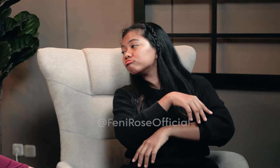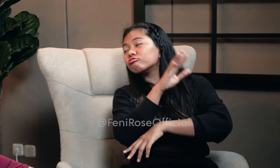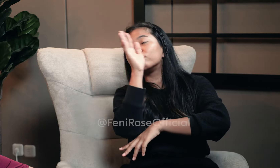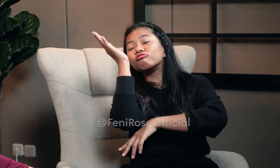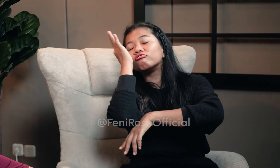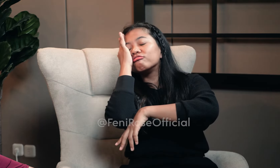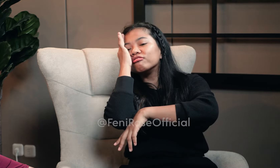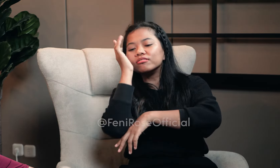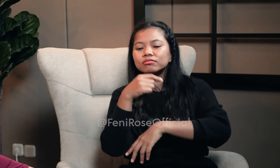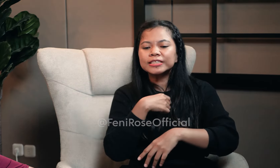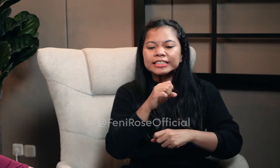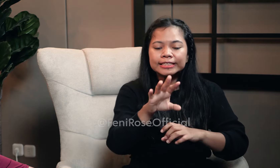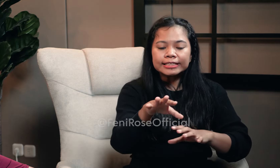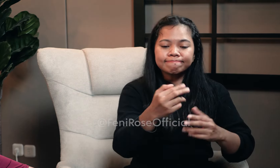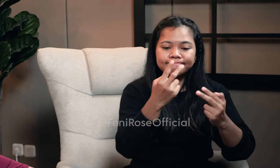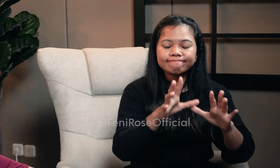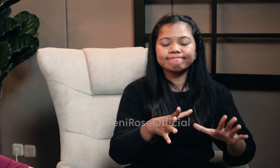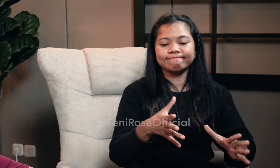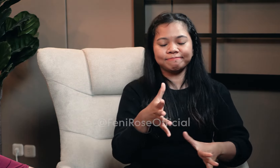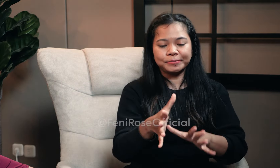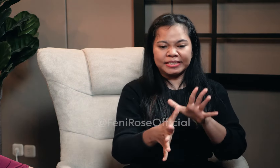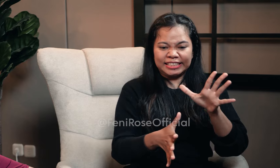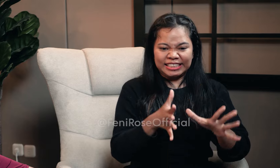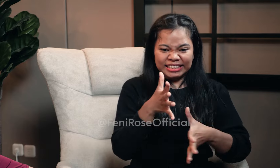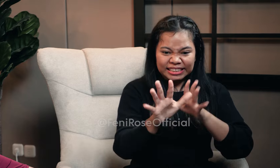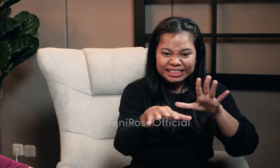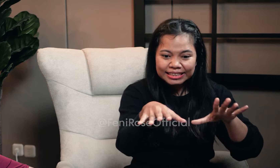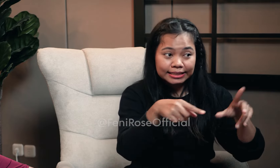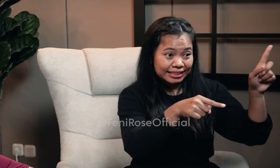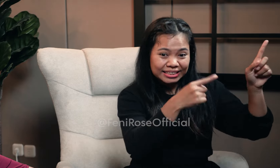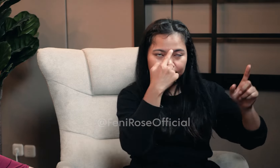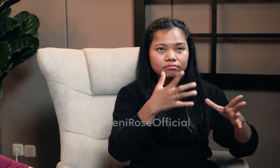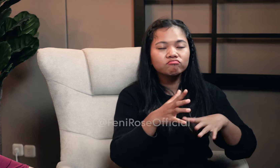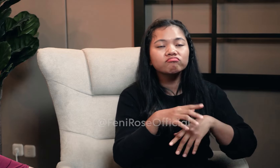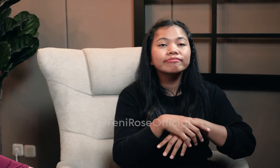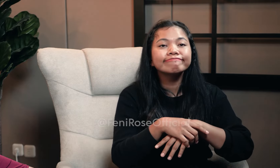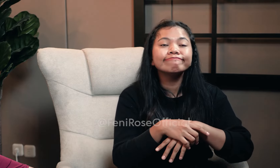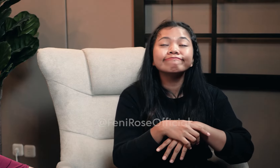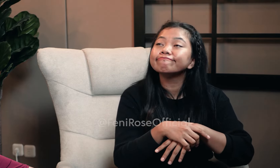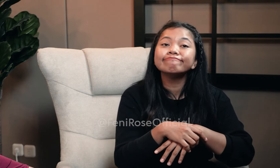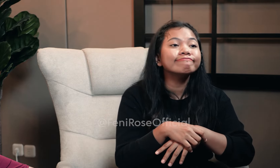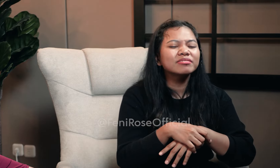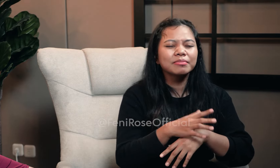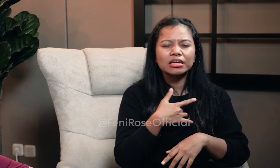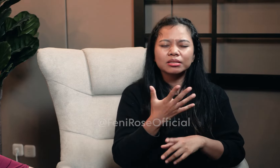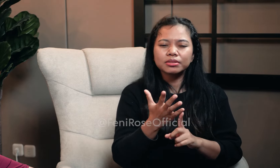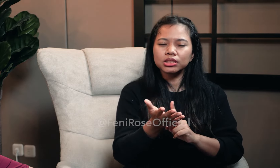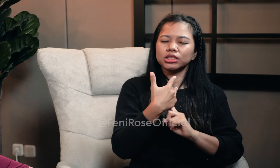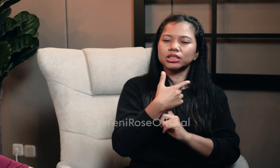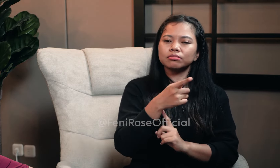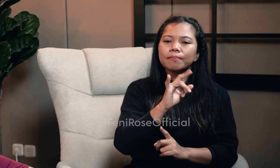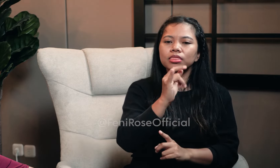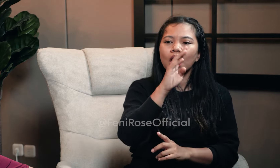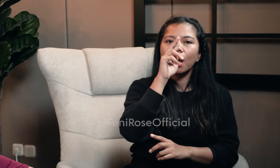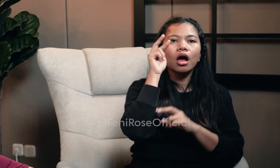merasa kayak enggak menghargai saya sebagai guru tapi saya berusaha untuk bagaimana dia saya mengajarkan dia bahasa isyarat untuk Mer